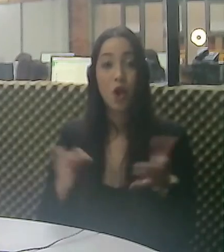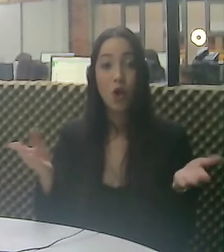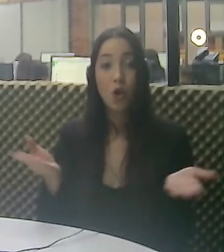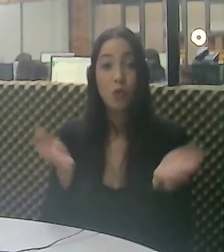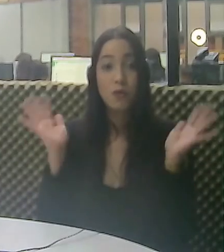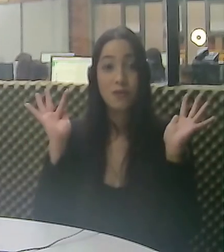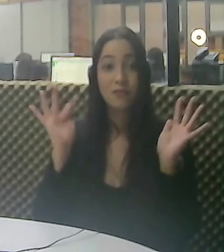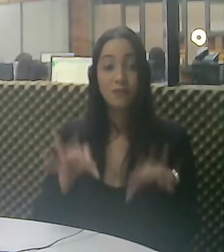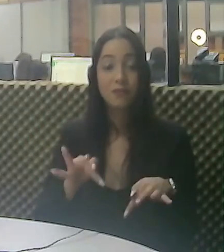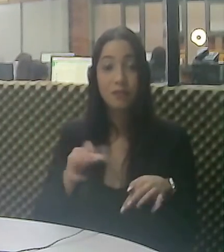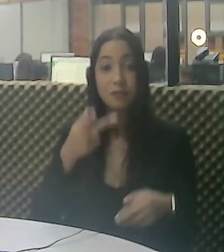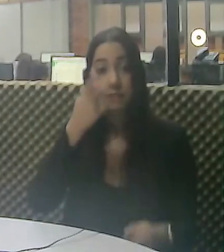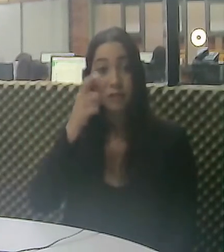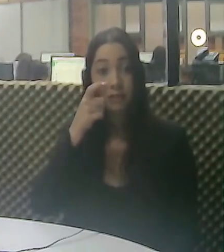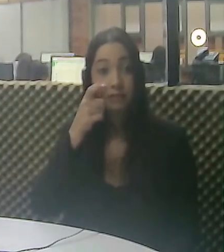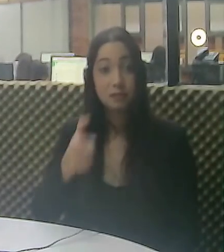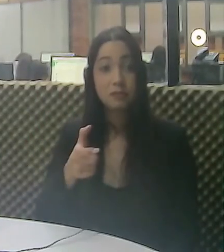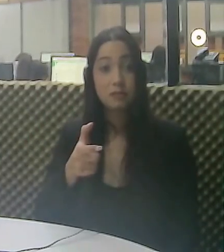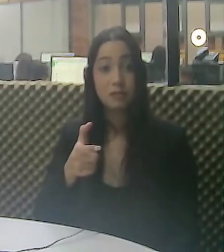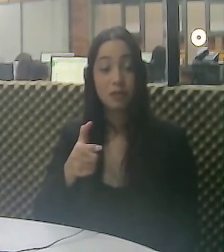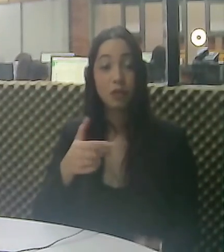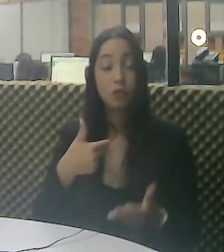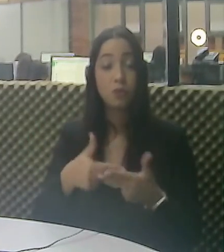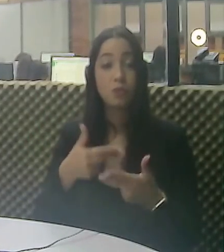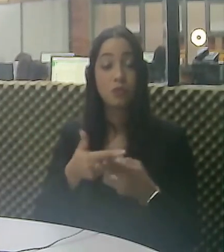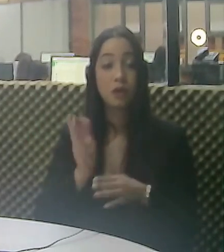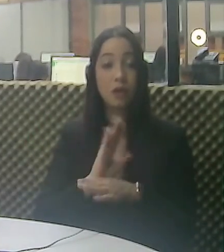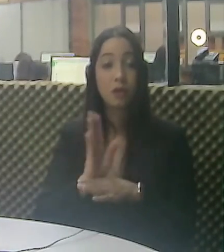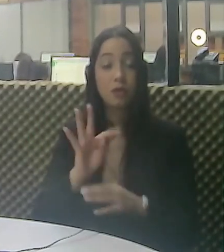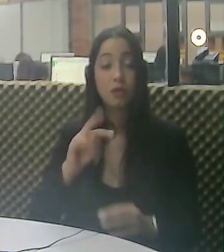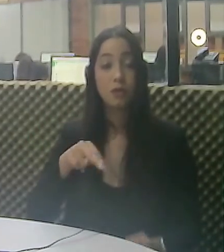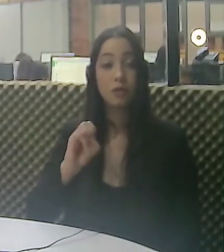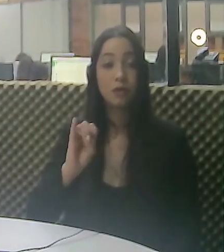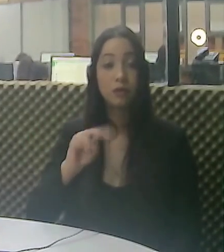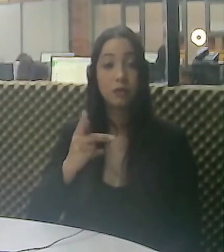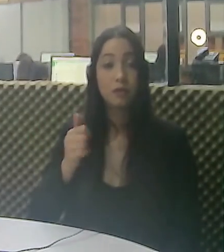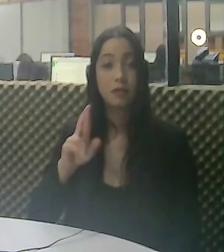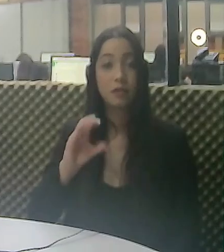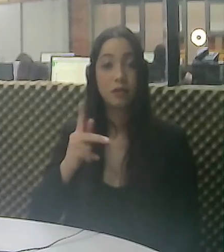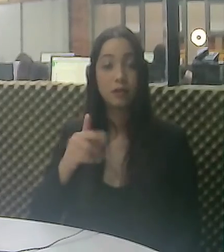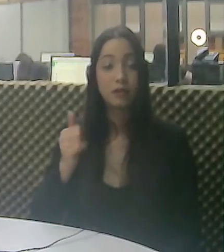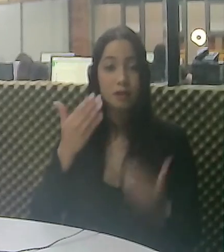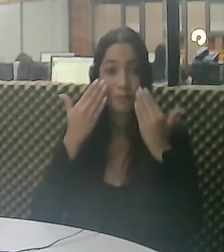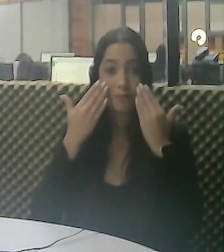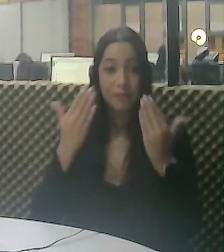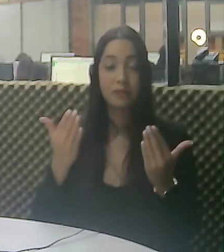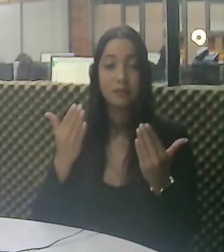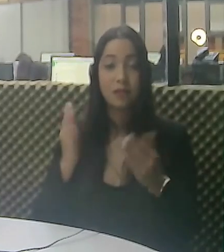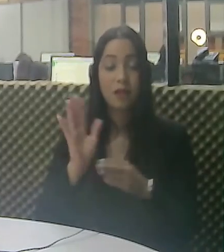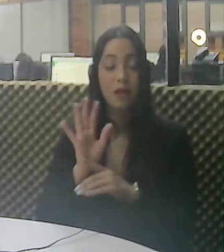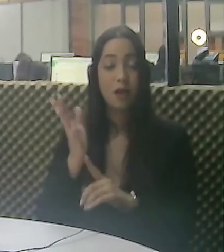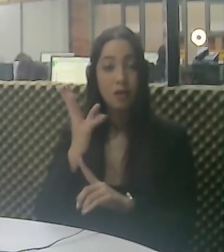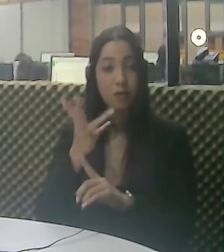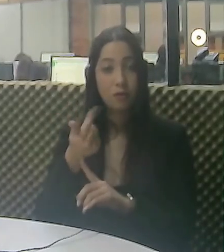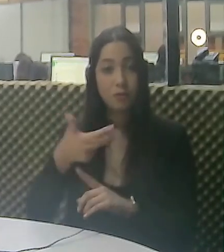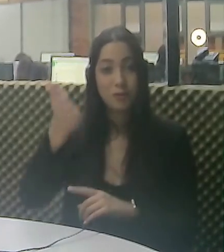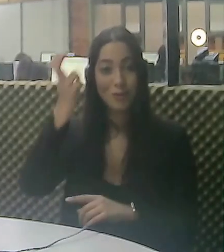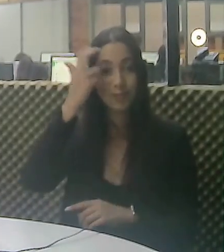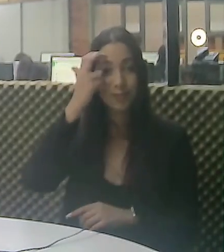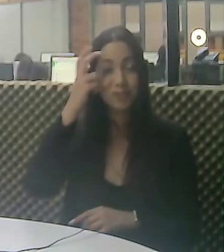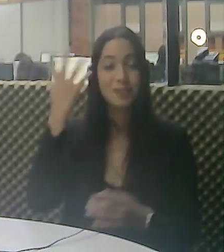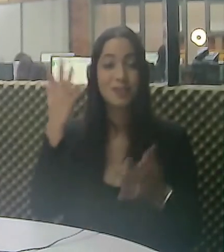as inscrições para interessados em utilizar o Cine Teatro em minha rocha para apresentação de espetáculos artísticos culturais